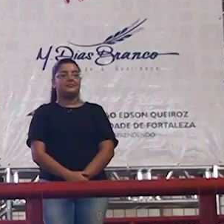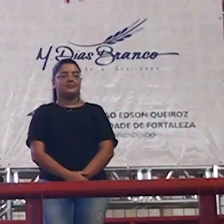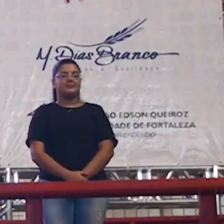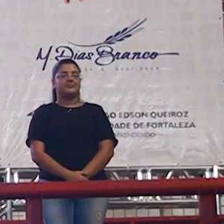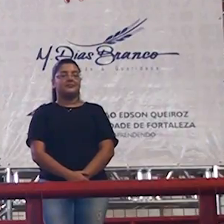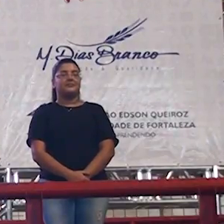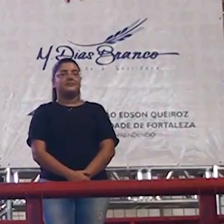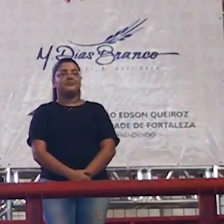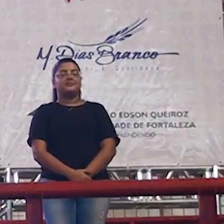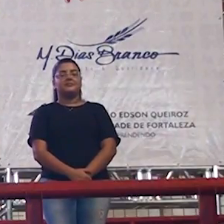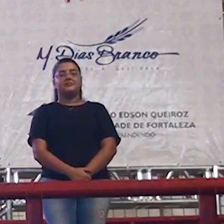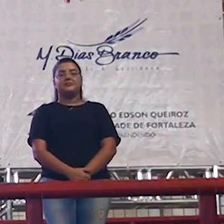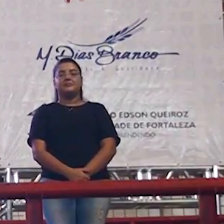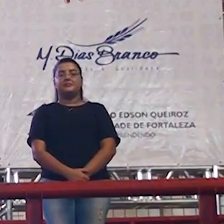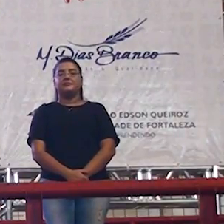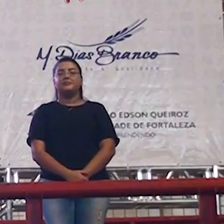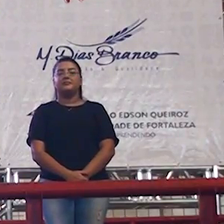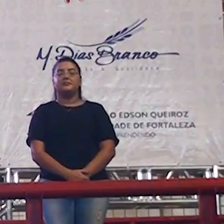Ó,